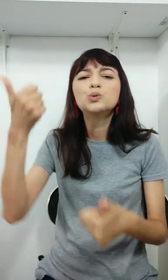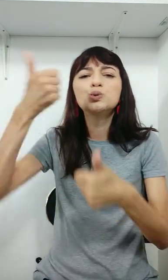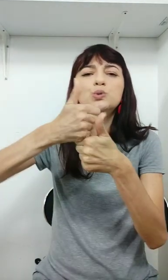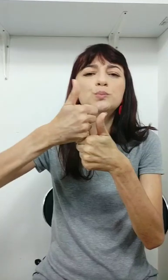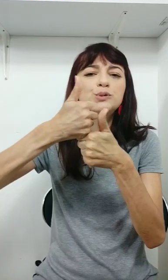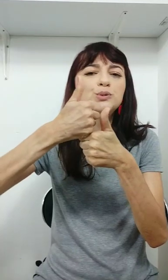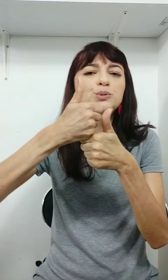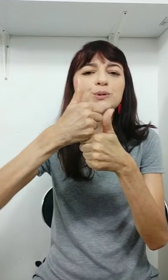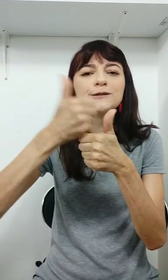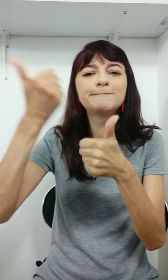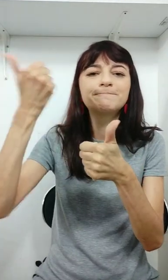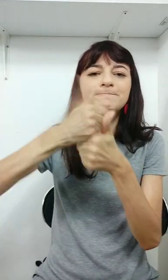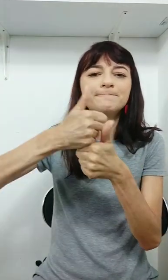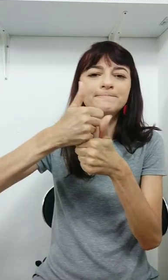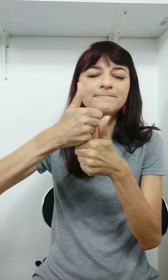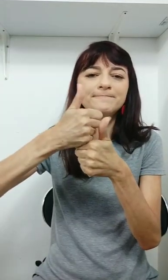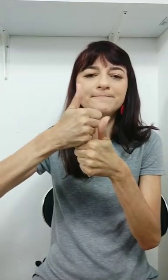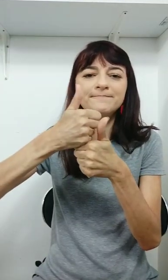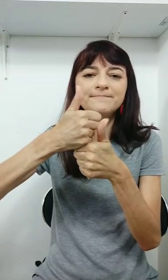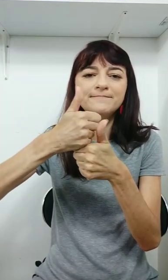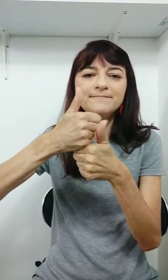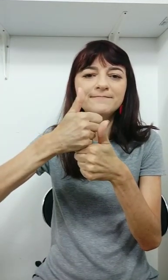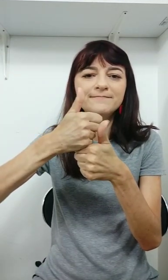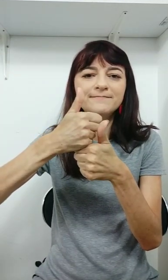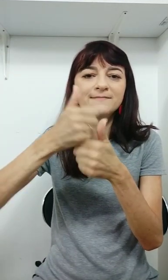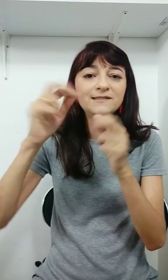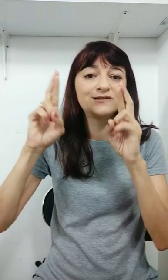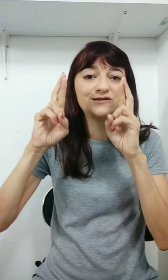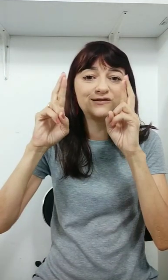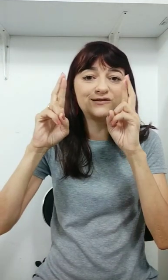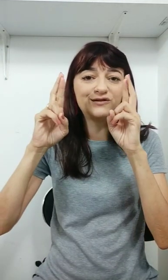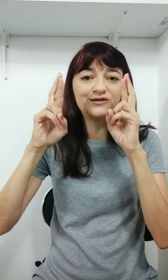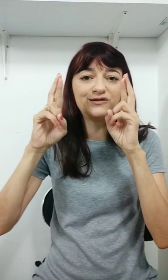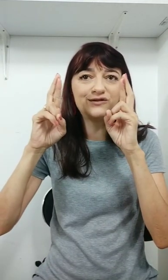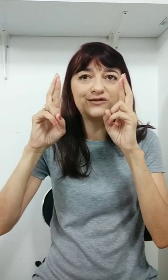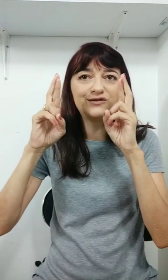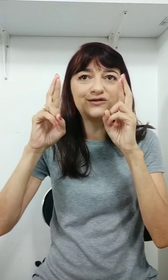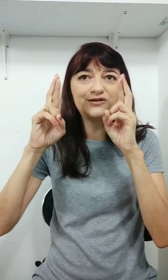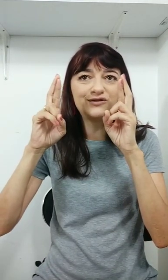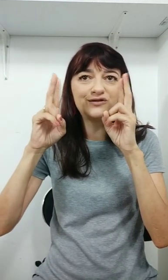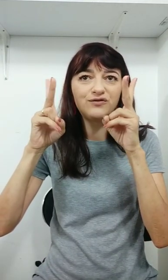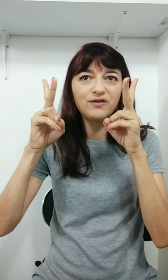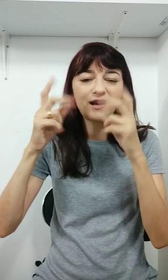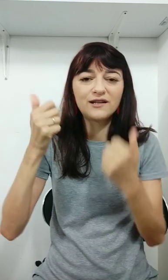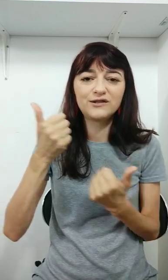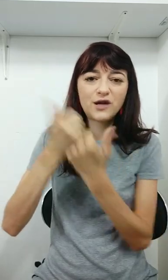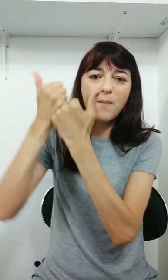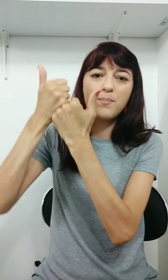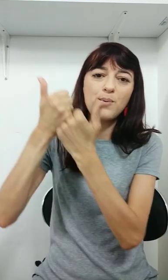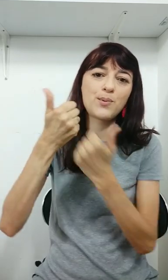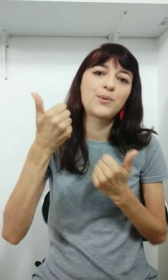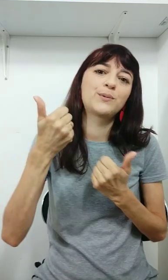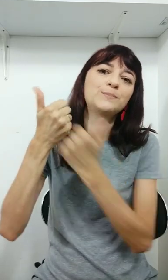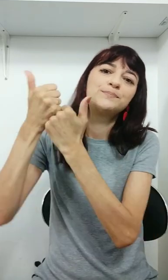Uma pessoa me perguntou o sinal de substituir. É esse daqui, tá bom? Luciene. Esse é o sinal de diferente desse